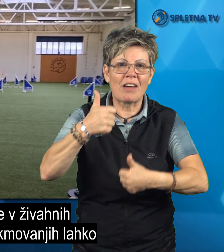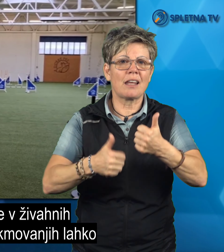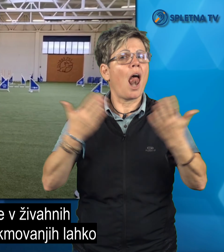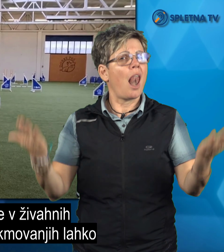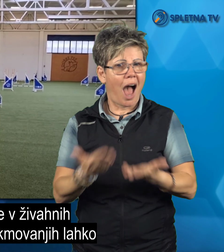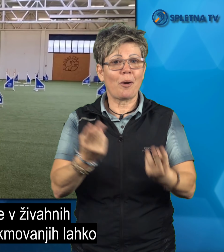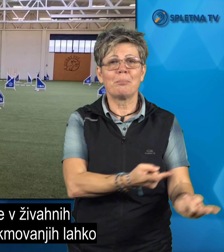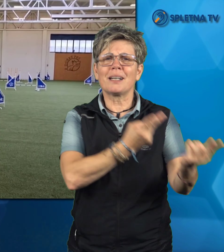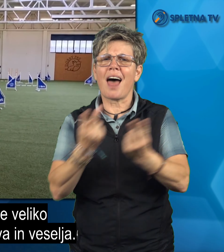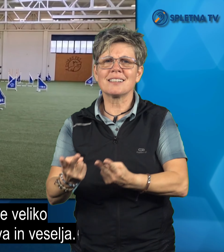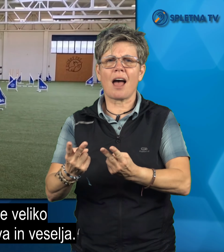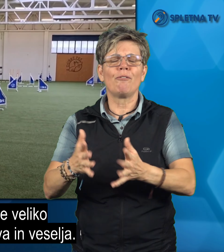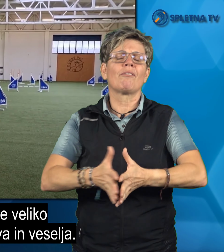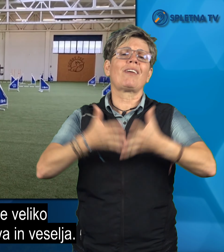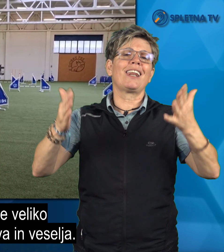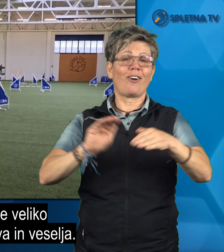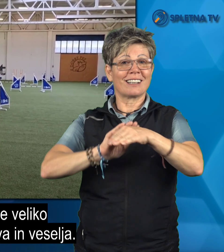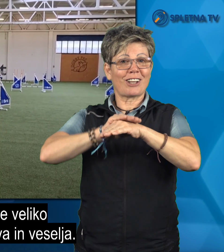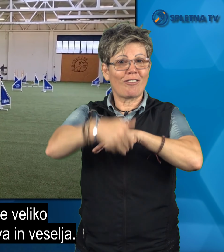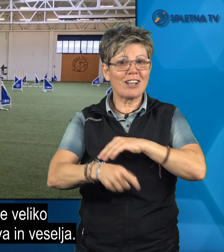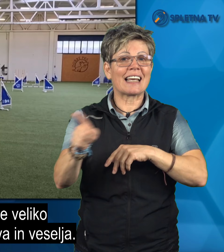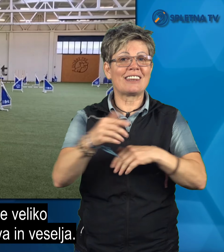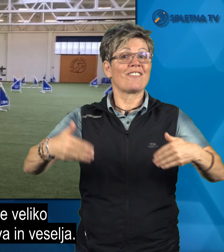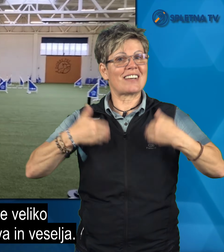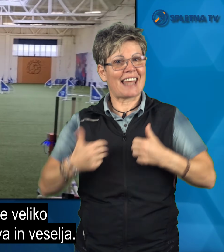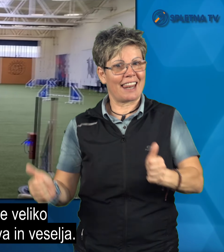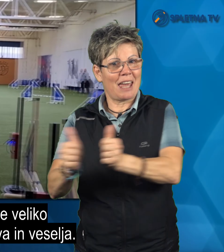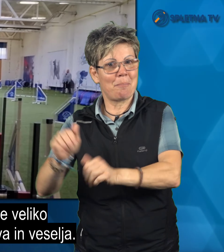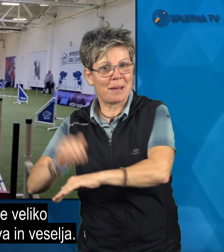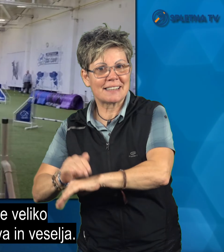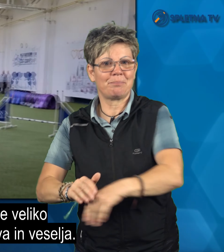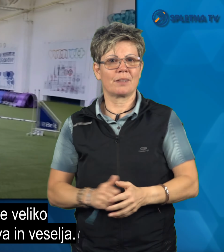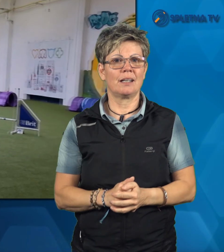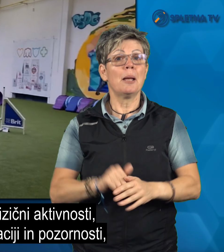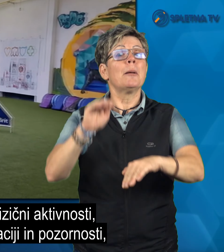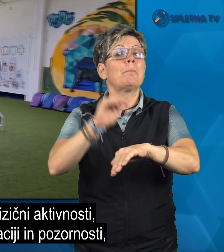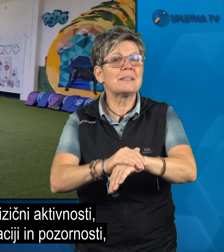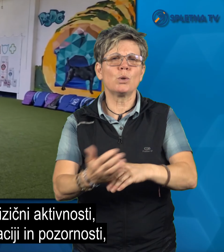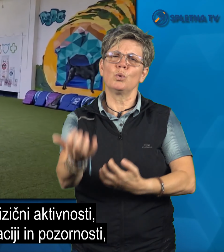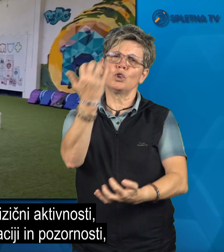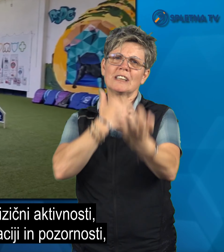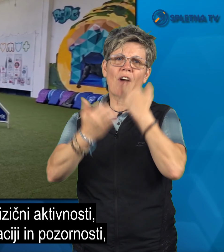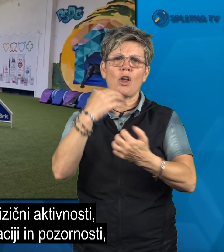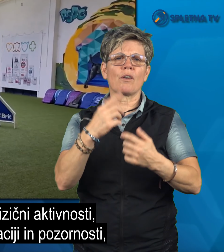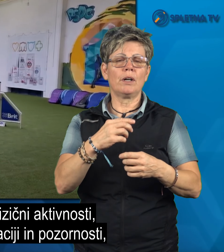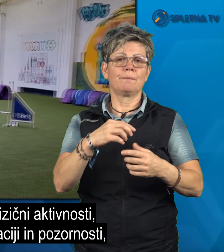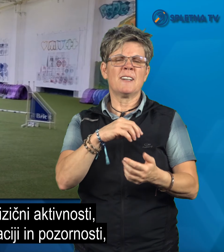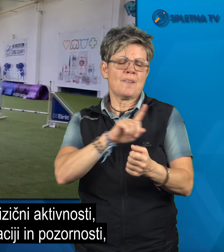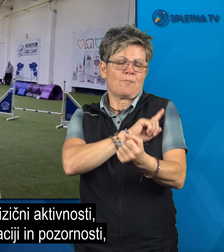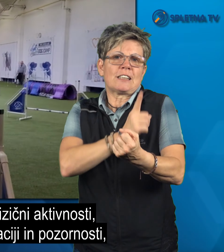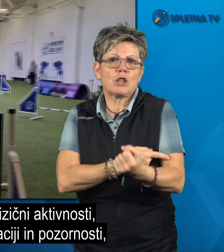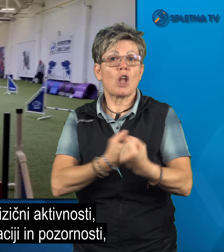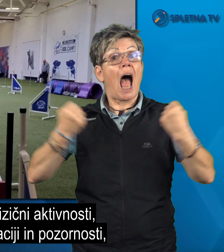in tekmovanjih lahko prinese veliko zadovoljstva in veselja. Psi uživajo v